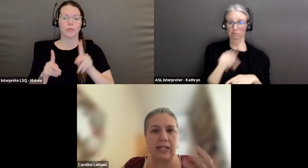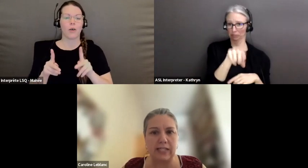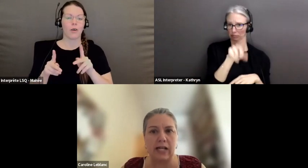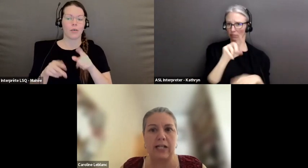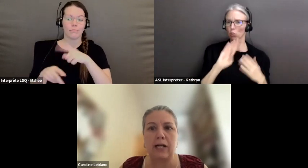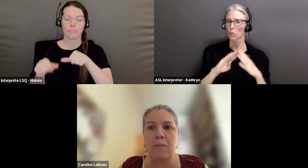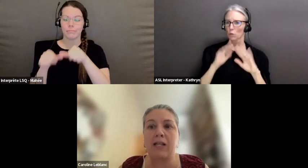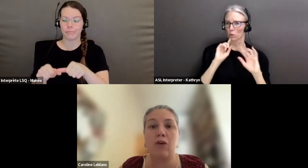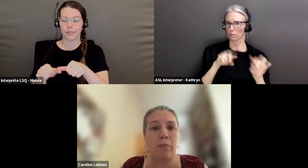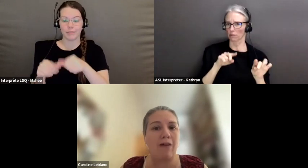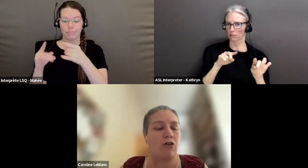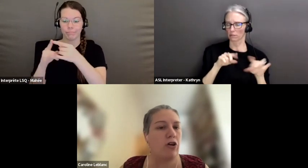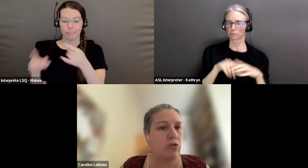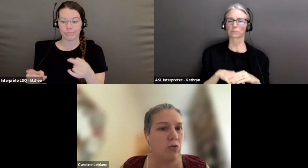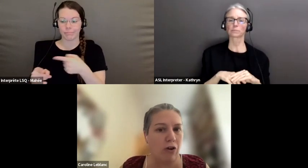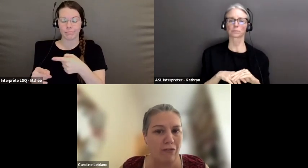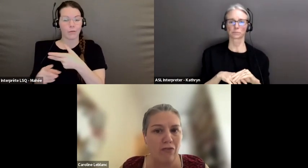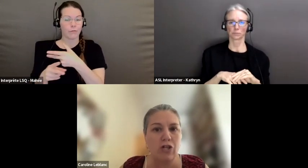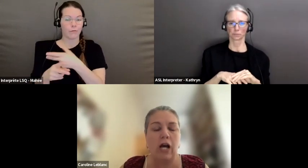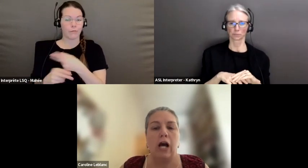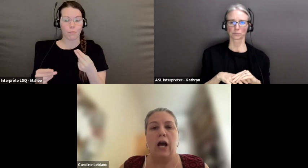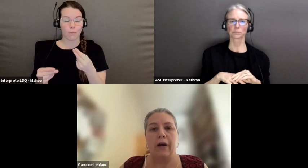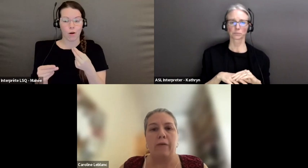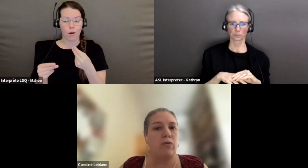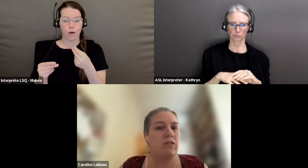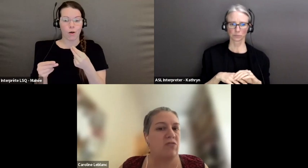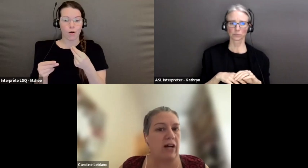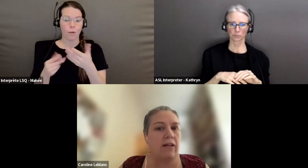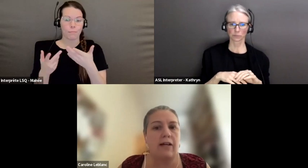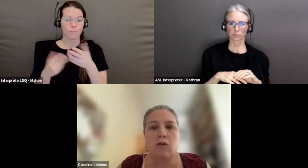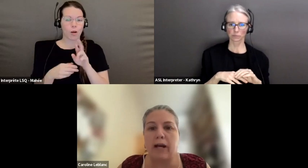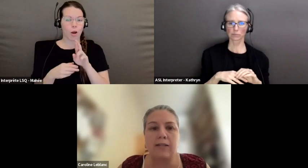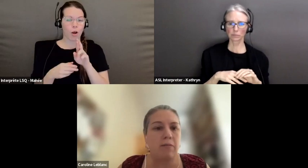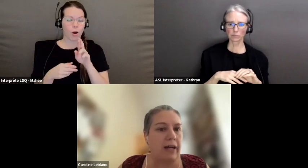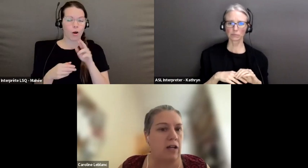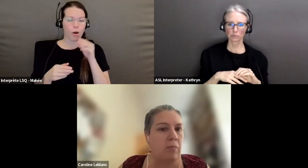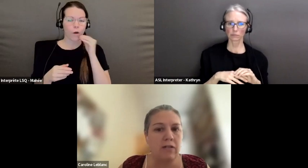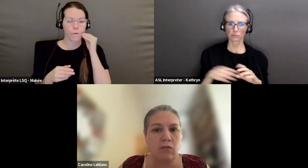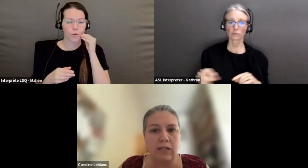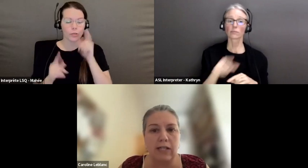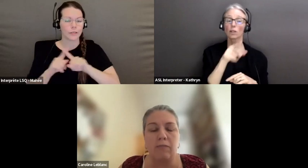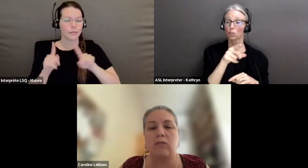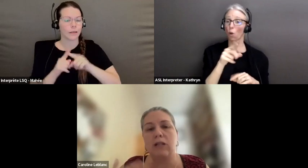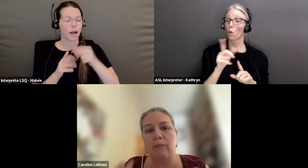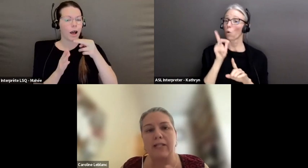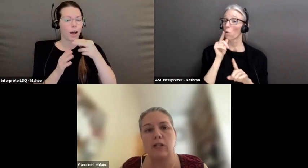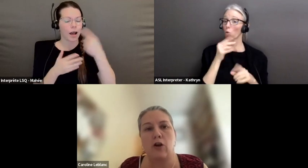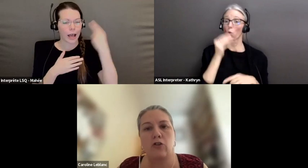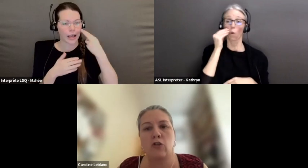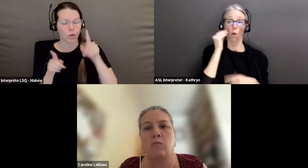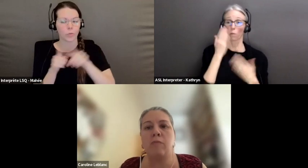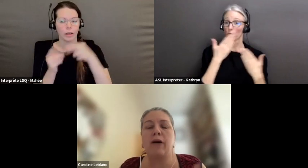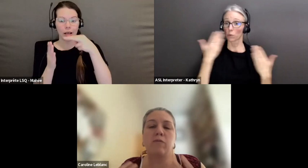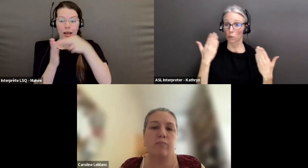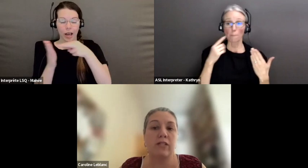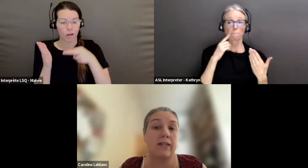fait, qui résident dans les campements, qui ne veulent pas avoir recours au refuge pour différentes raisons, par exemple, les règlements qui sont stricts, mais aussi le maintien de leur